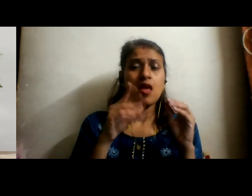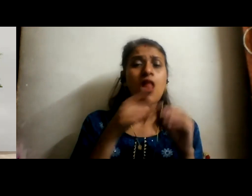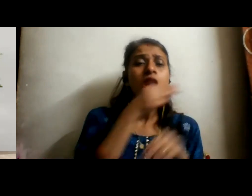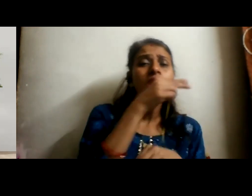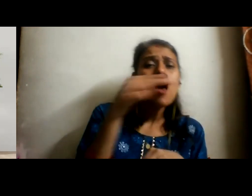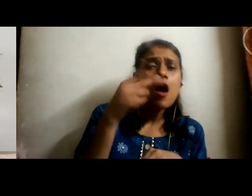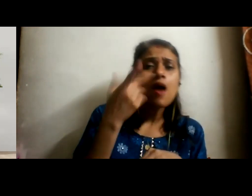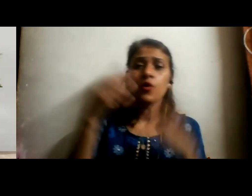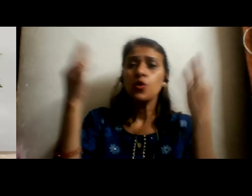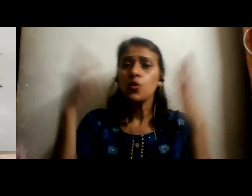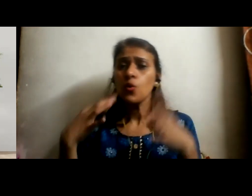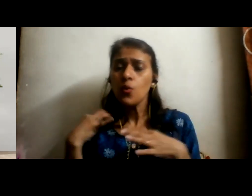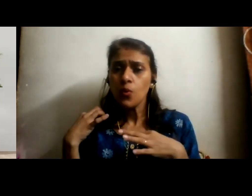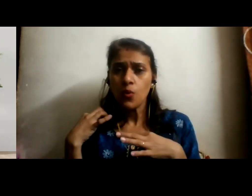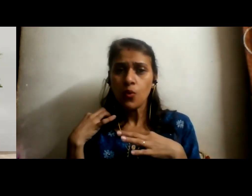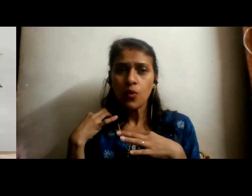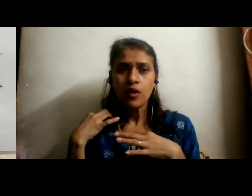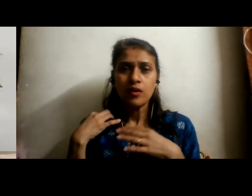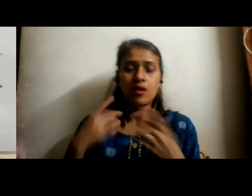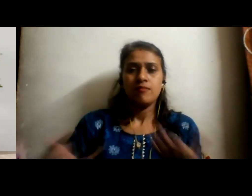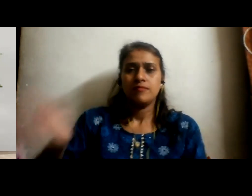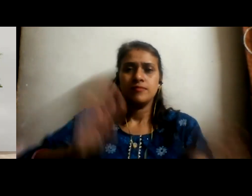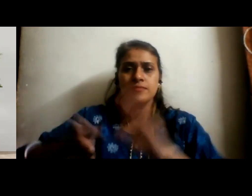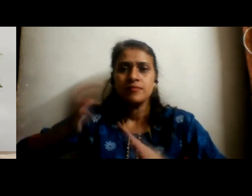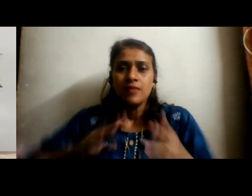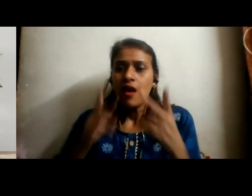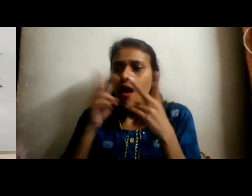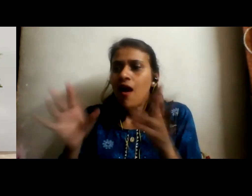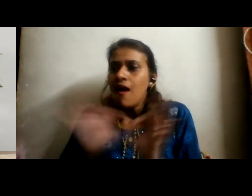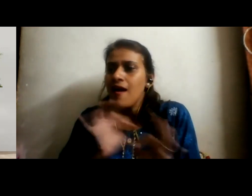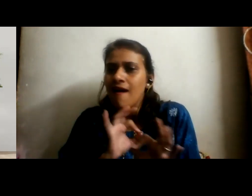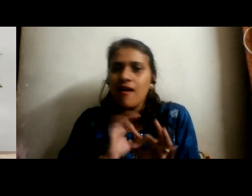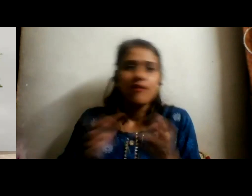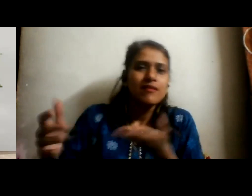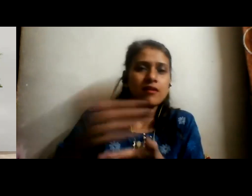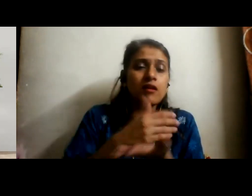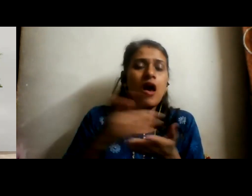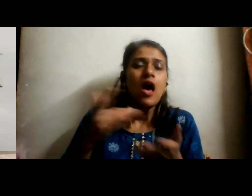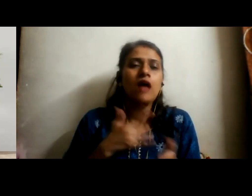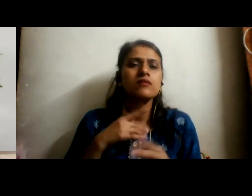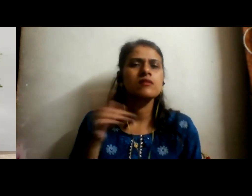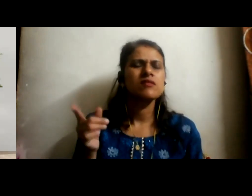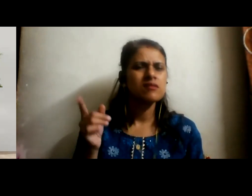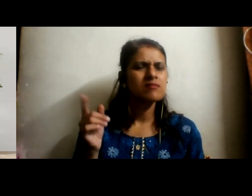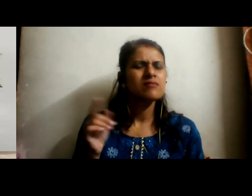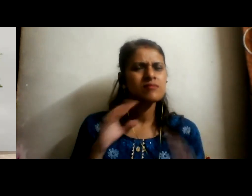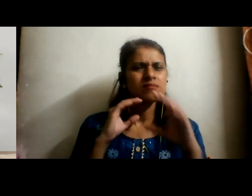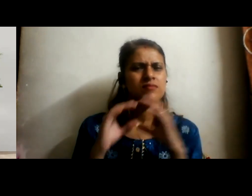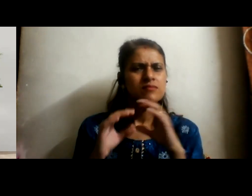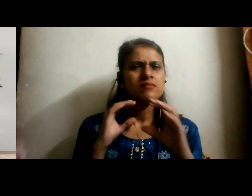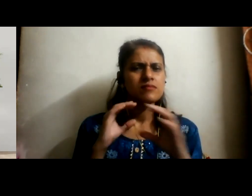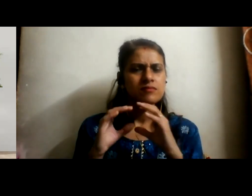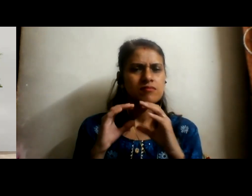नए कपड़ा जहां भी देखता है वो उसको समेटने लगता है या उसको अट्रैक्ट करता है। तो मैंने कहा, उनसे बातचीत हुई अच्छी खासी, फिर मैंने